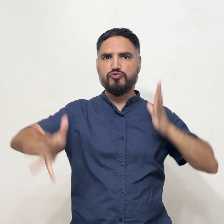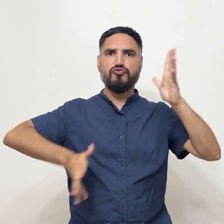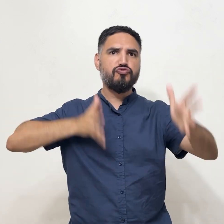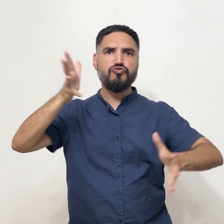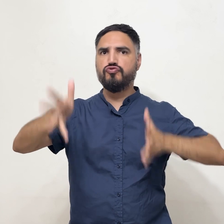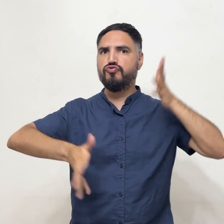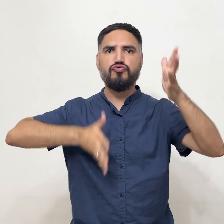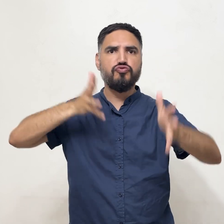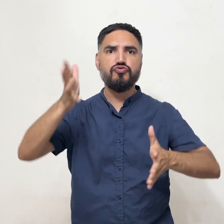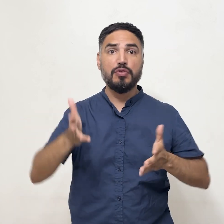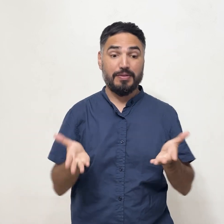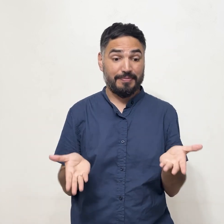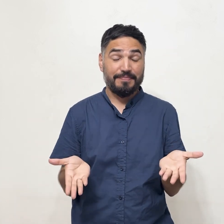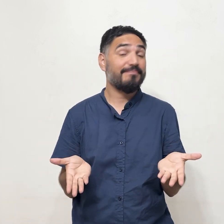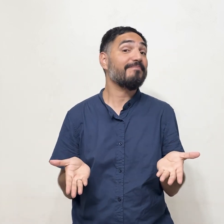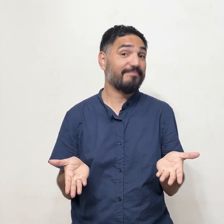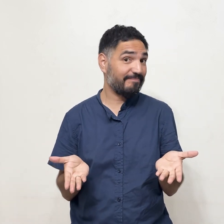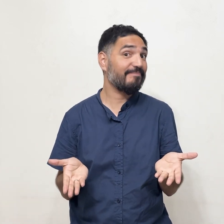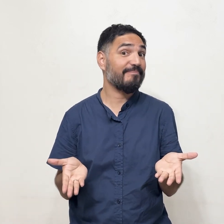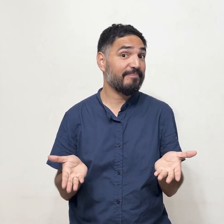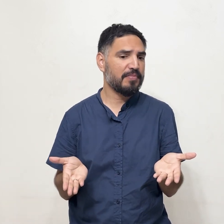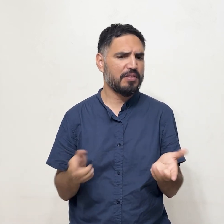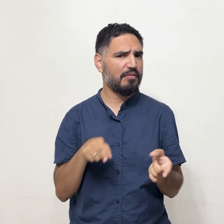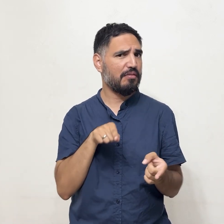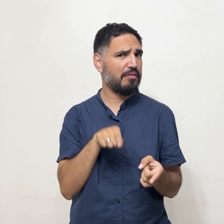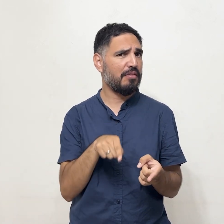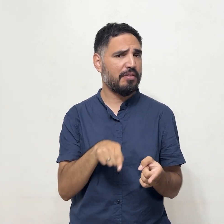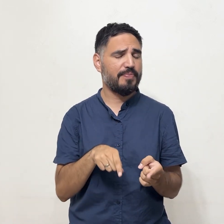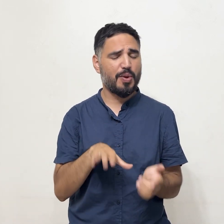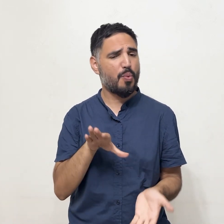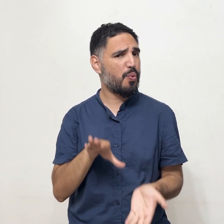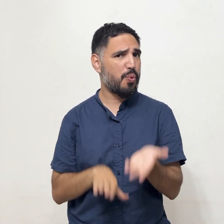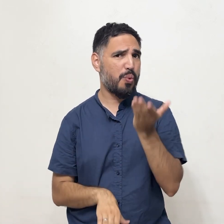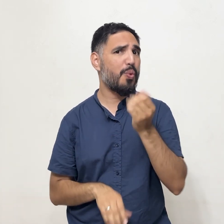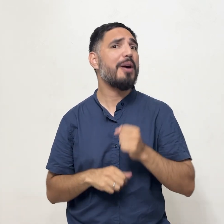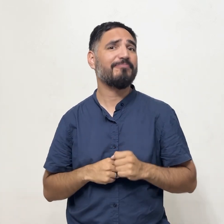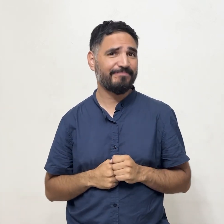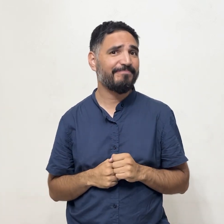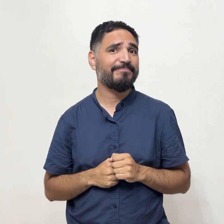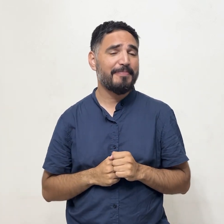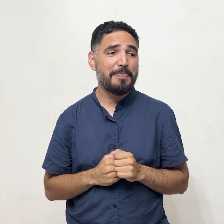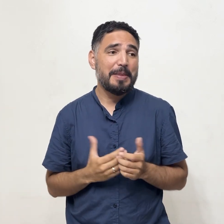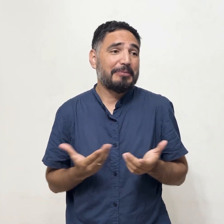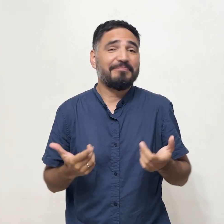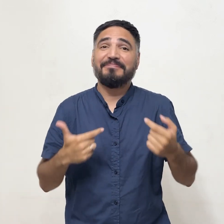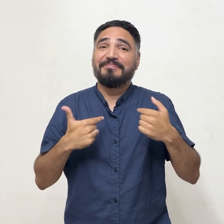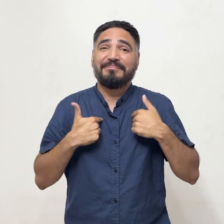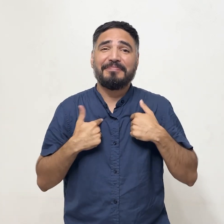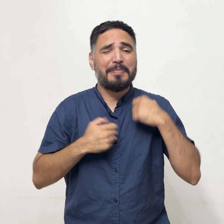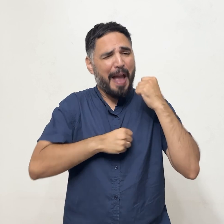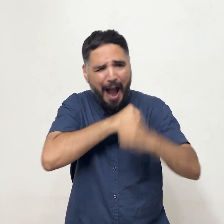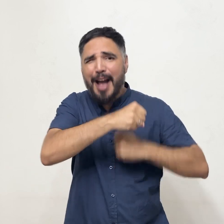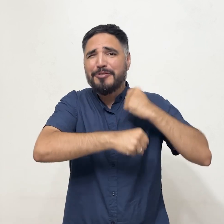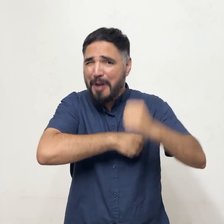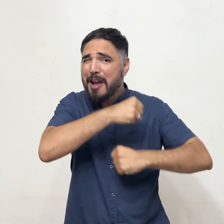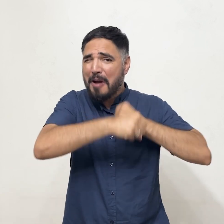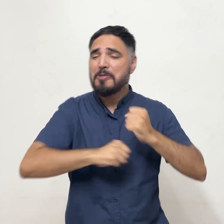con el espacio en el que realizamos nuestras señas. Ese detalle es de suma importancia. En mi